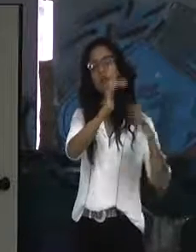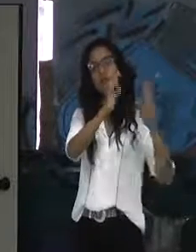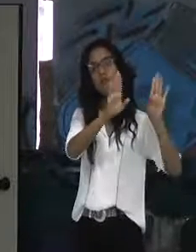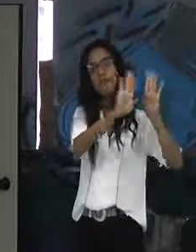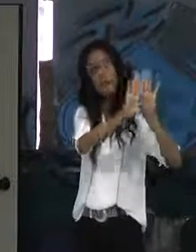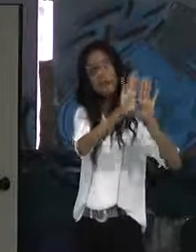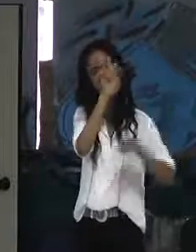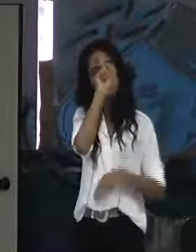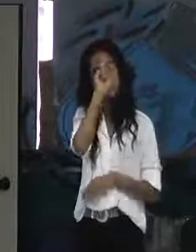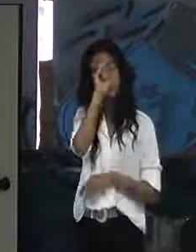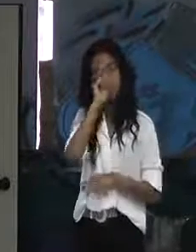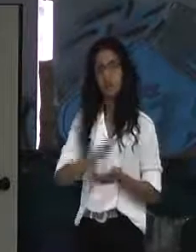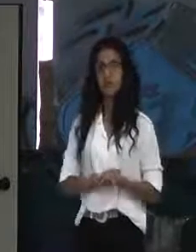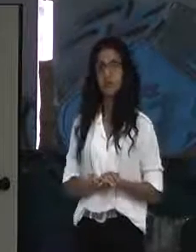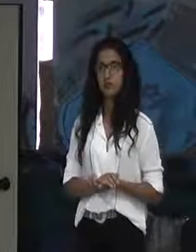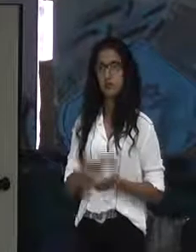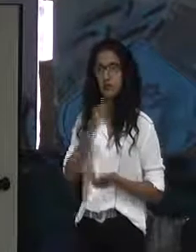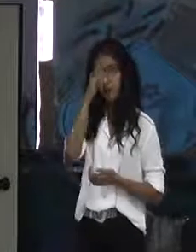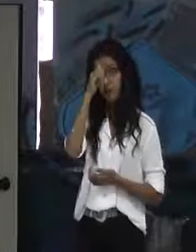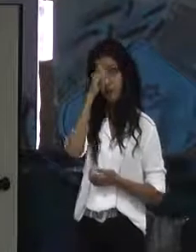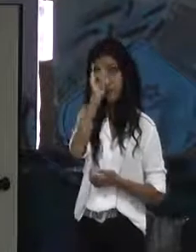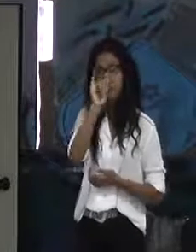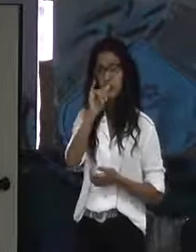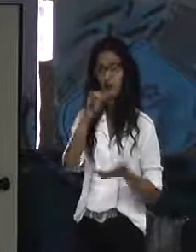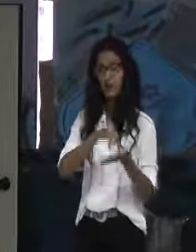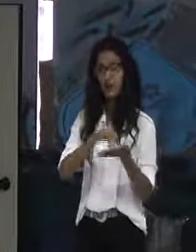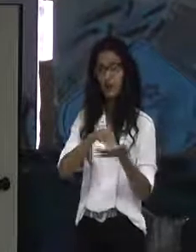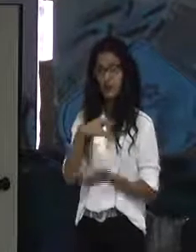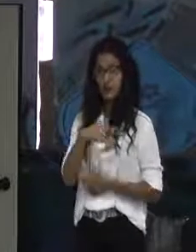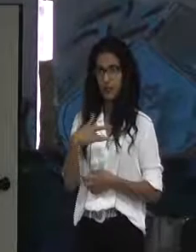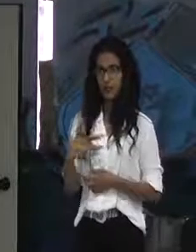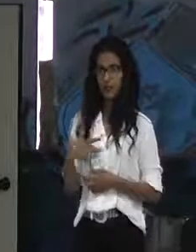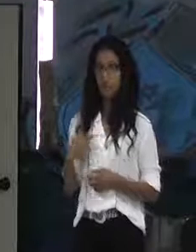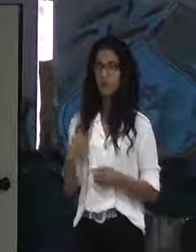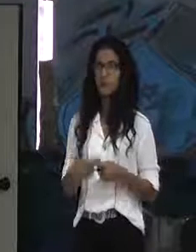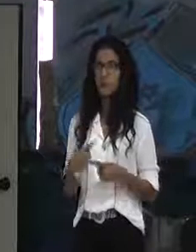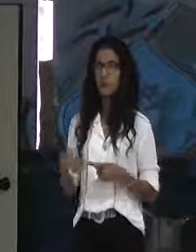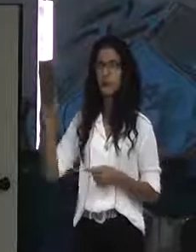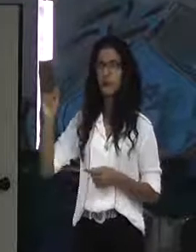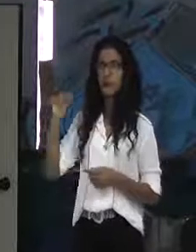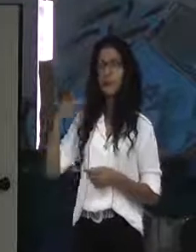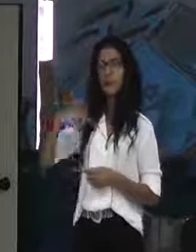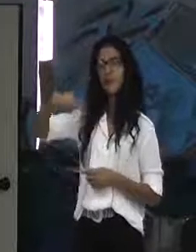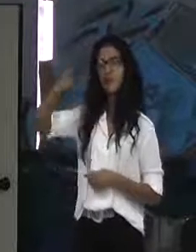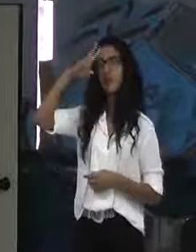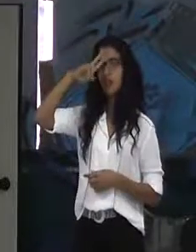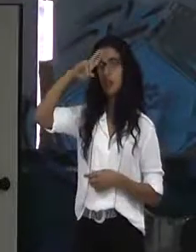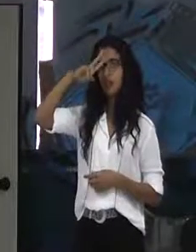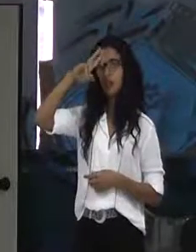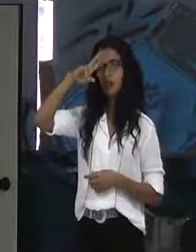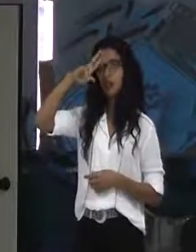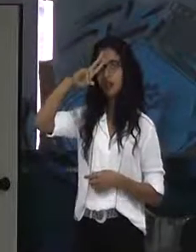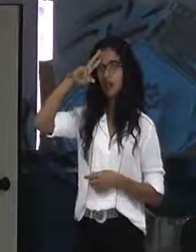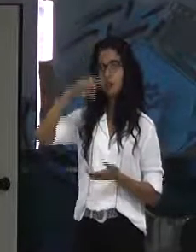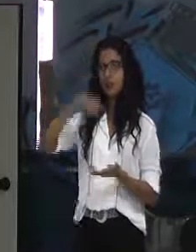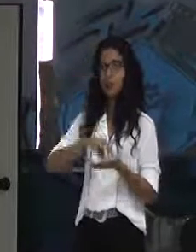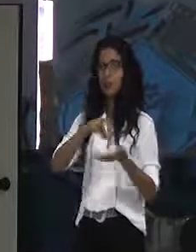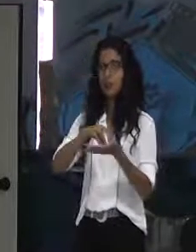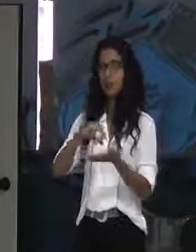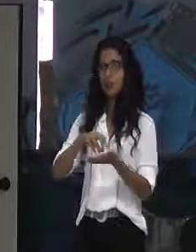contra a desassistência à saúde, porque nós já prevíamos, e na época me lembro, alguns setores políticos dessa